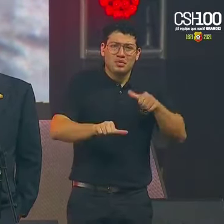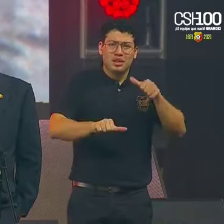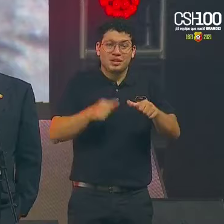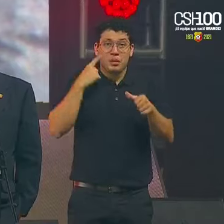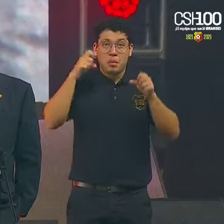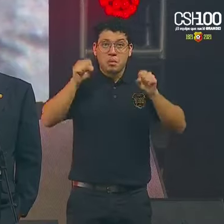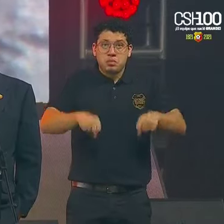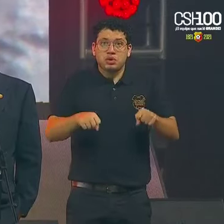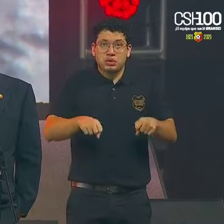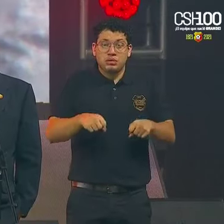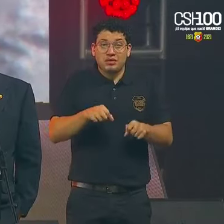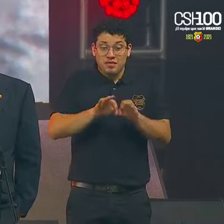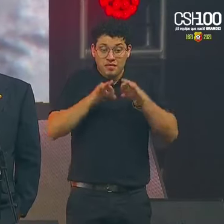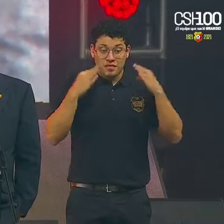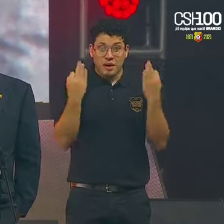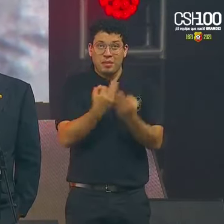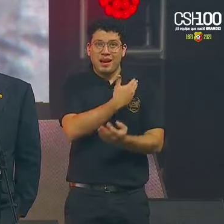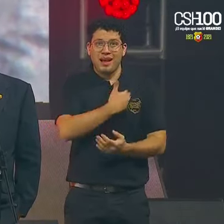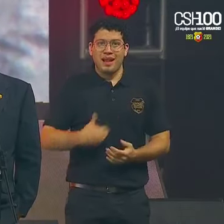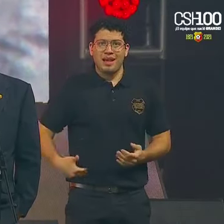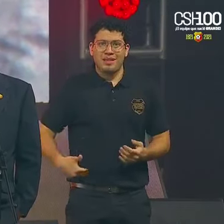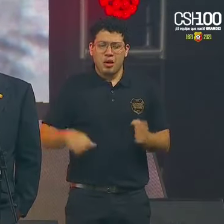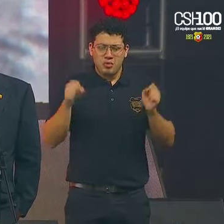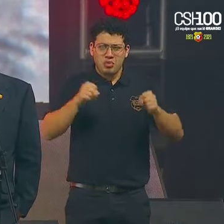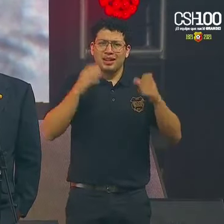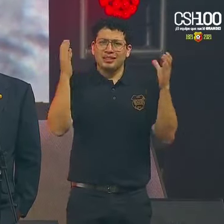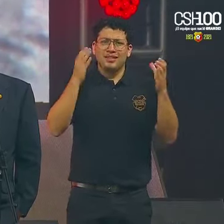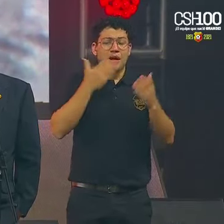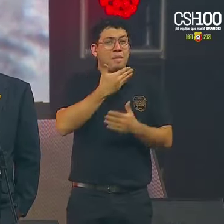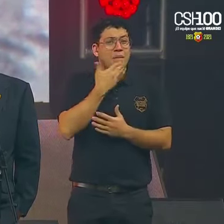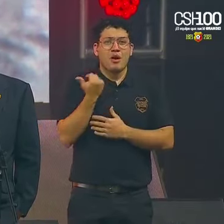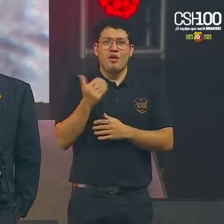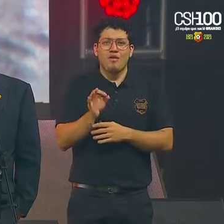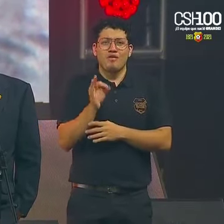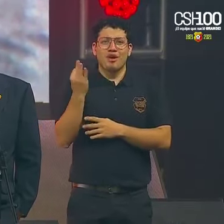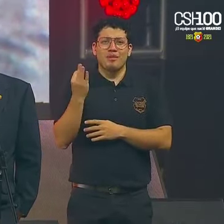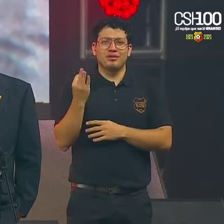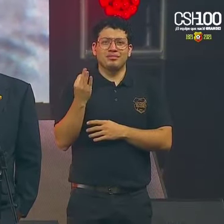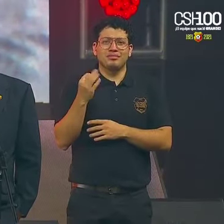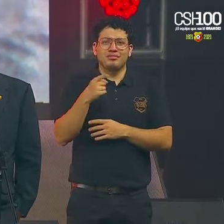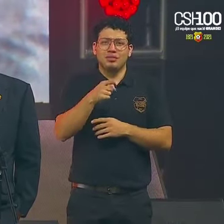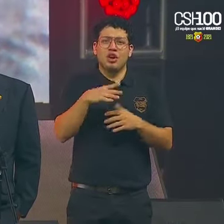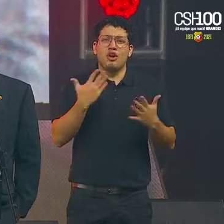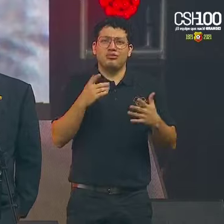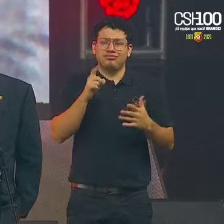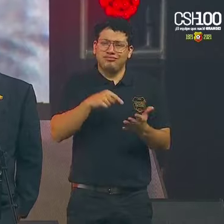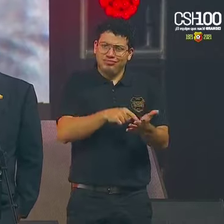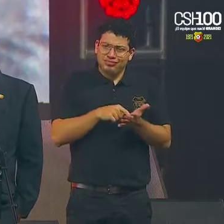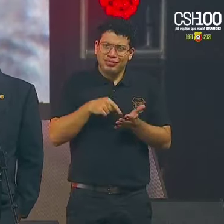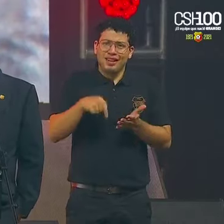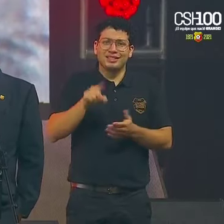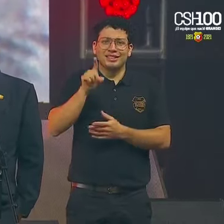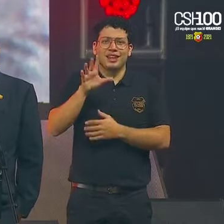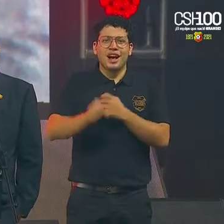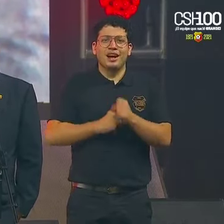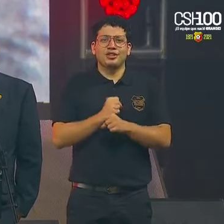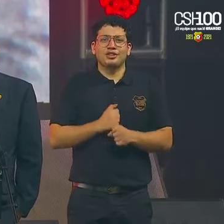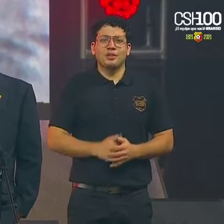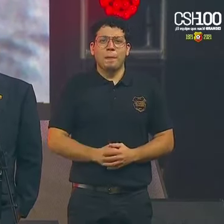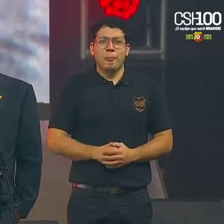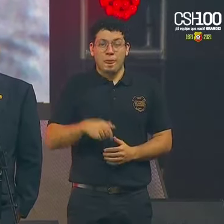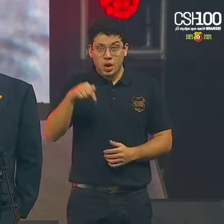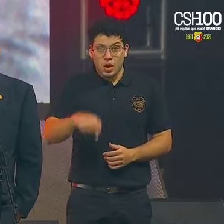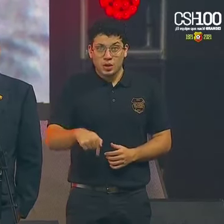posible que la familia herediana celebre de la mejor manera y como se merece este centenario. Hoy